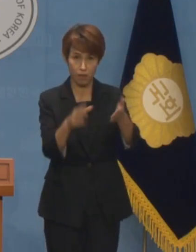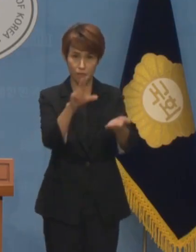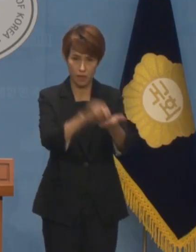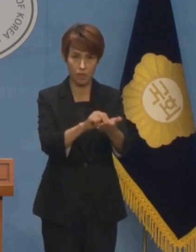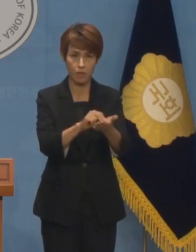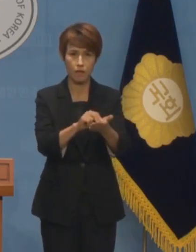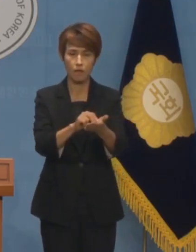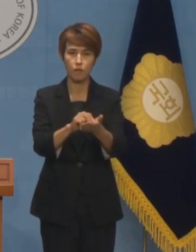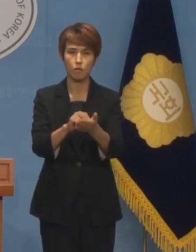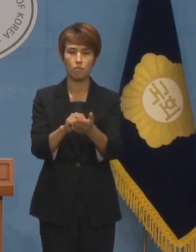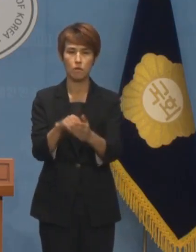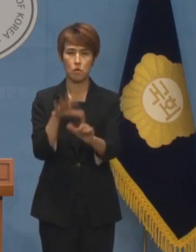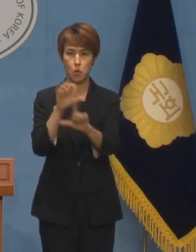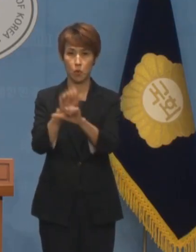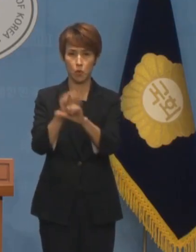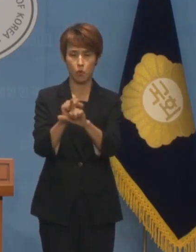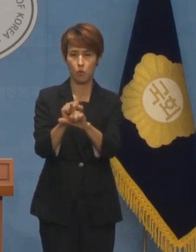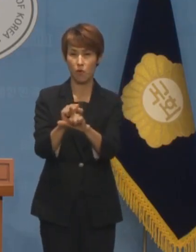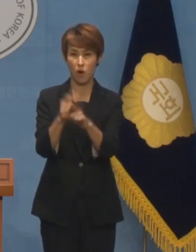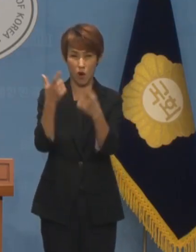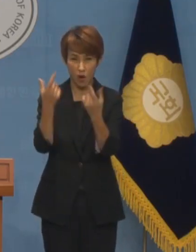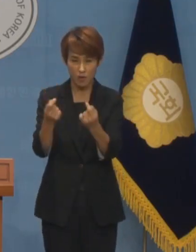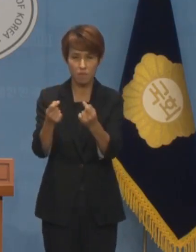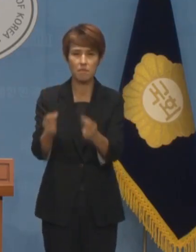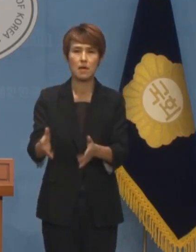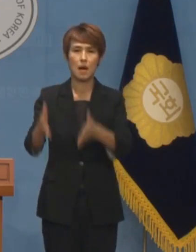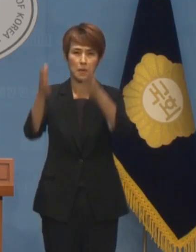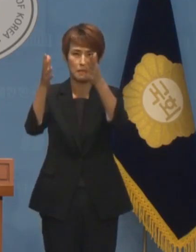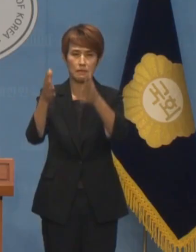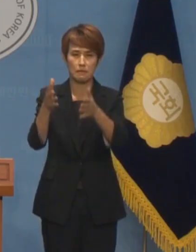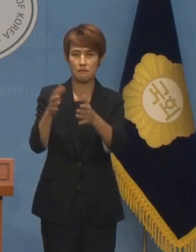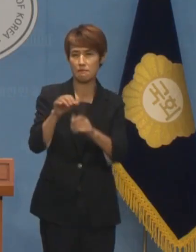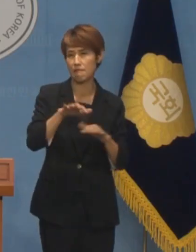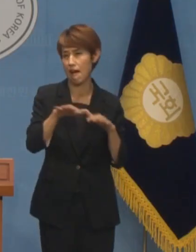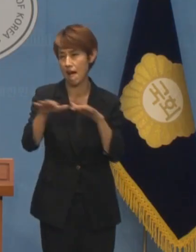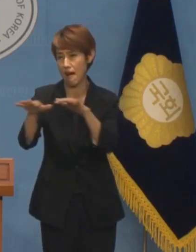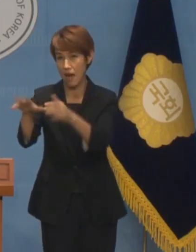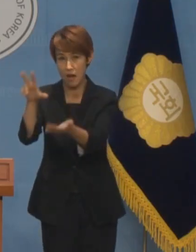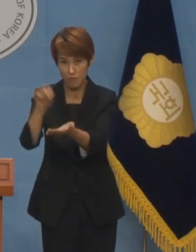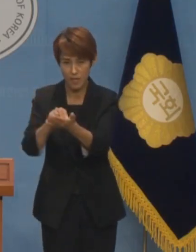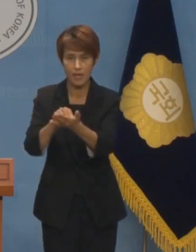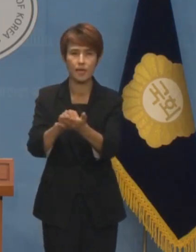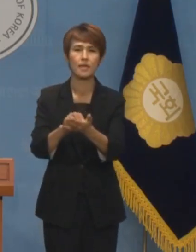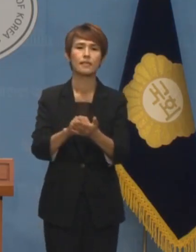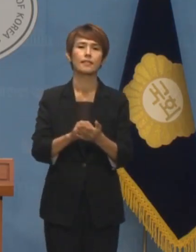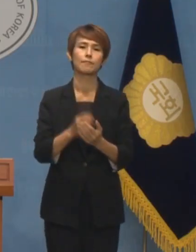시장 양극화 대책 마련 시급하다라는 제목의 논평하겠습니다.